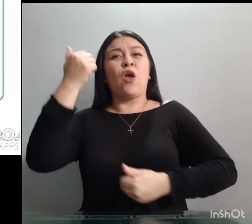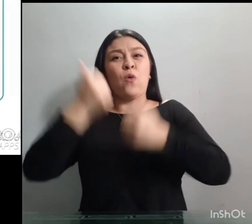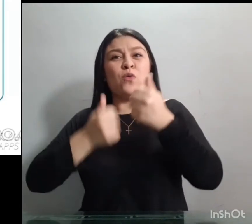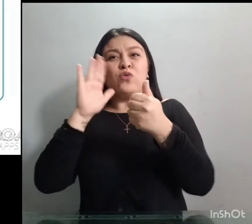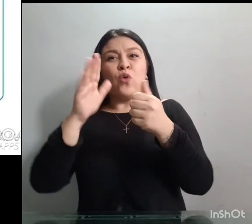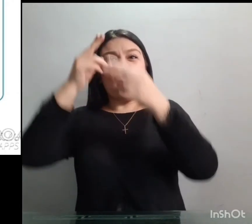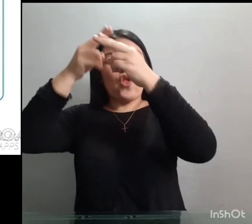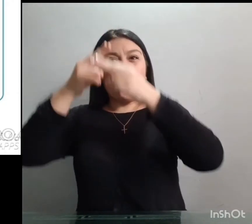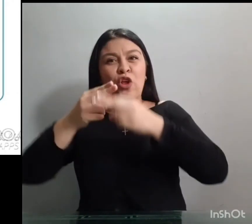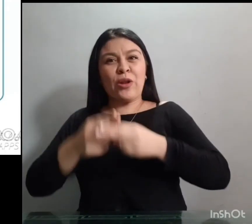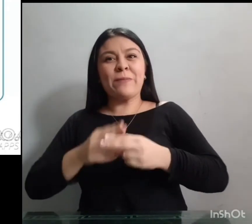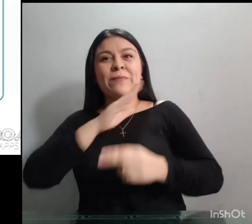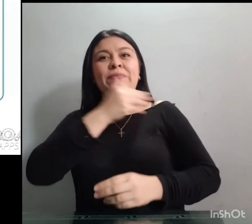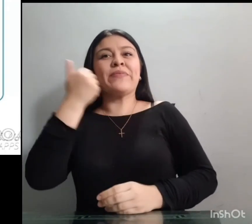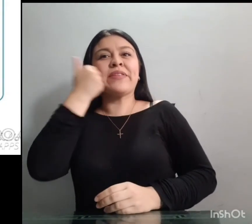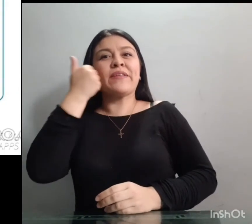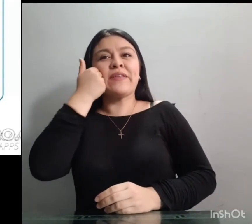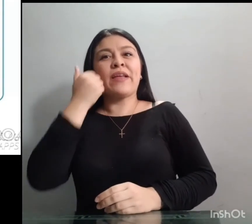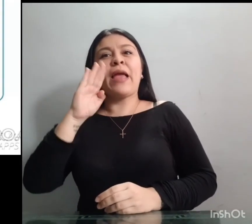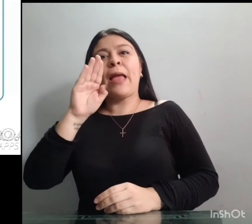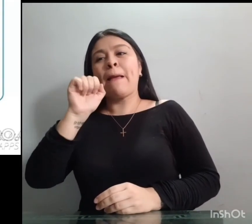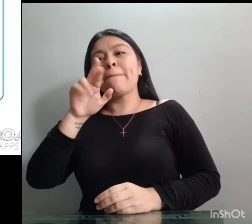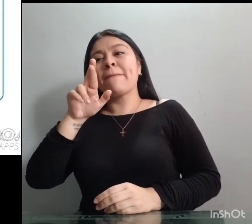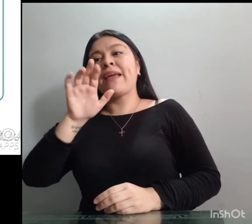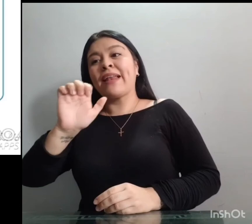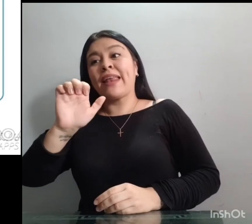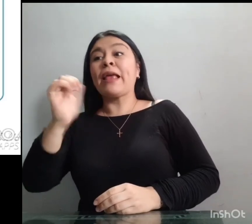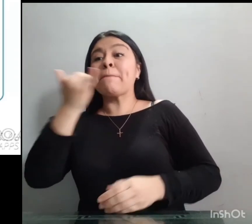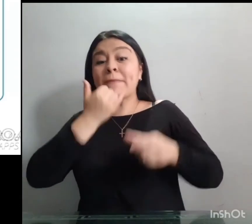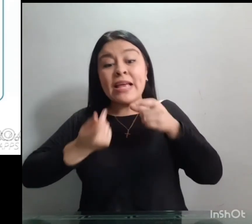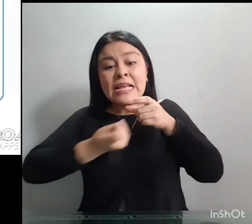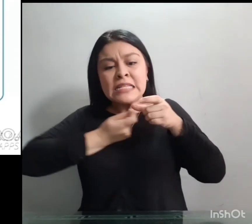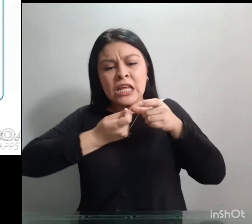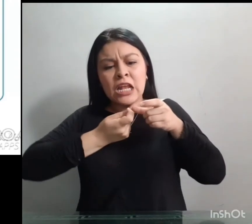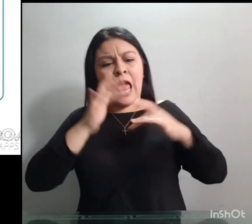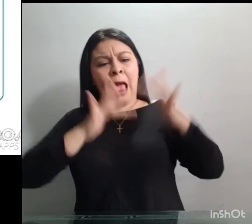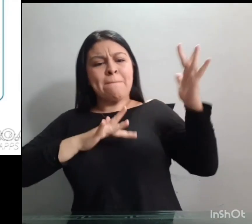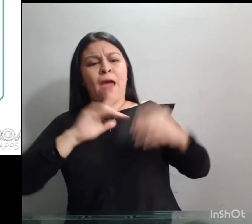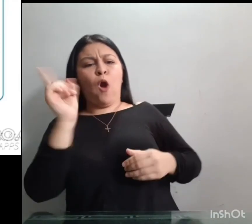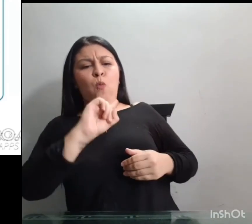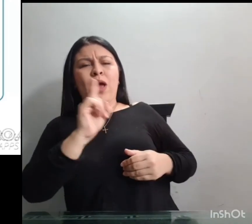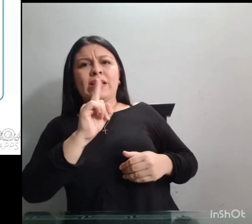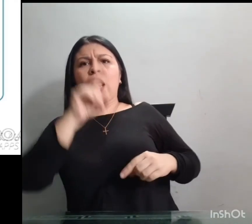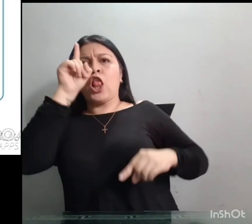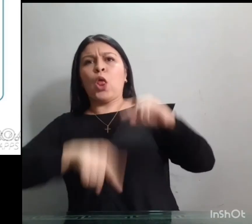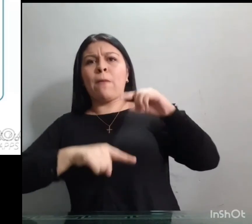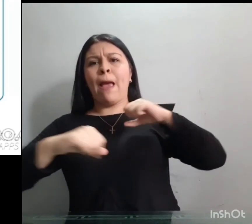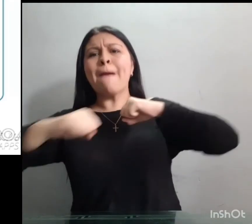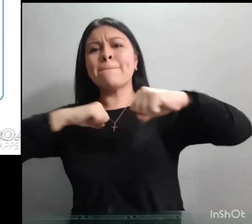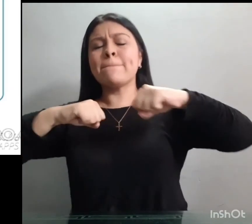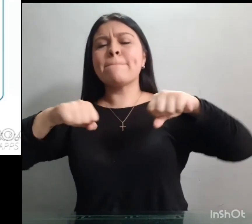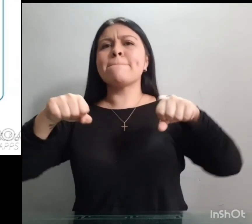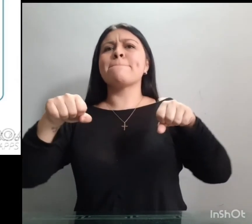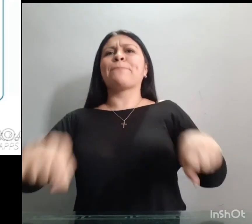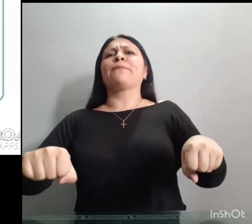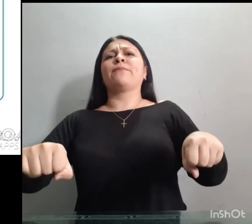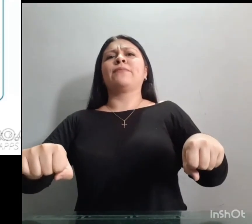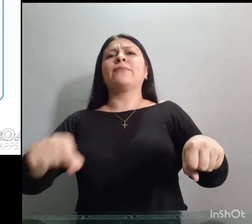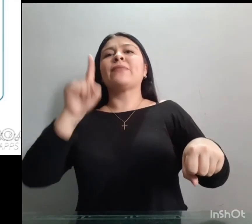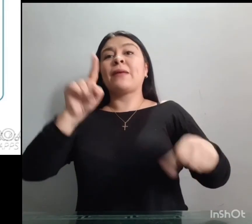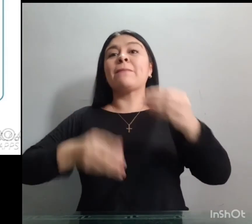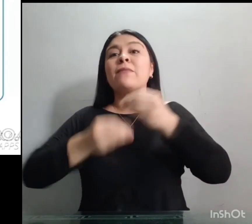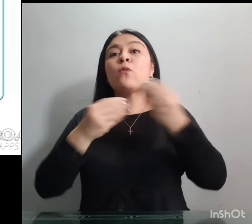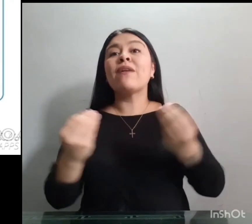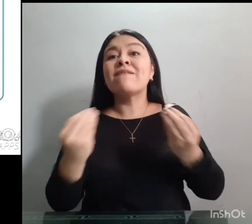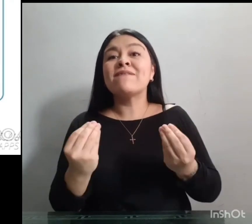que es las células no reconocen sus propias células e impiden el movimiento de la persona, infecciones como la